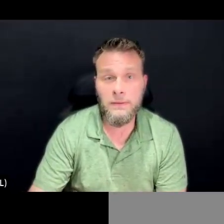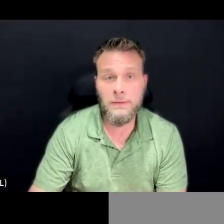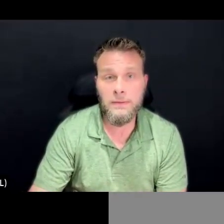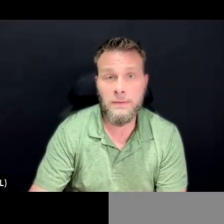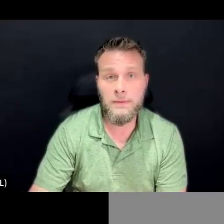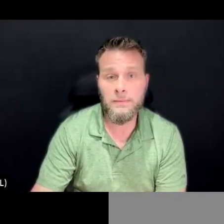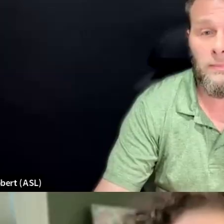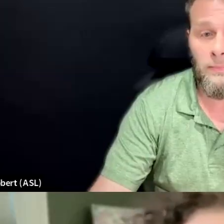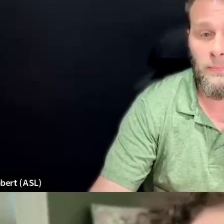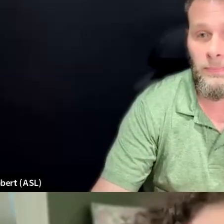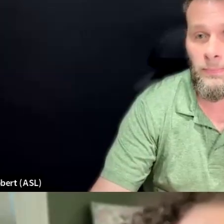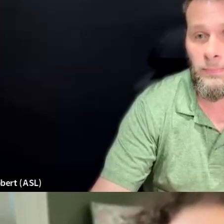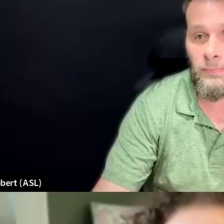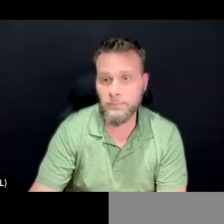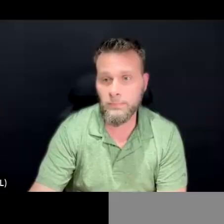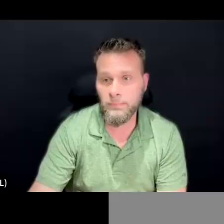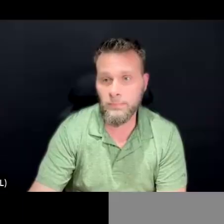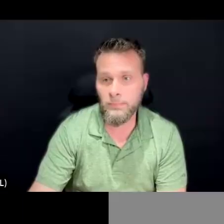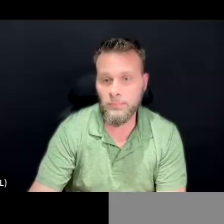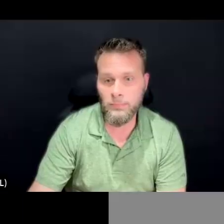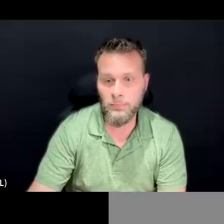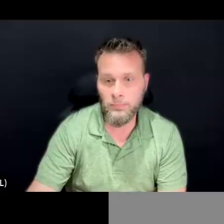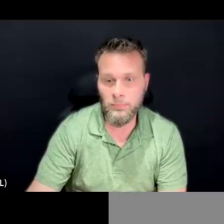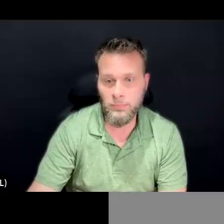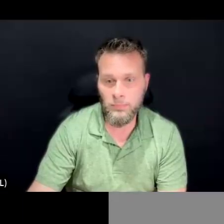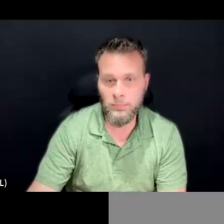favor, ¿puedes prender tu cámara?